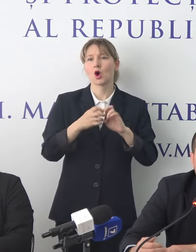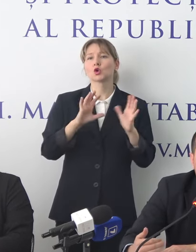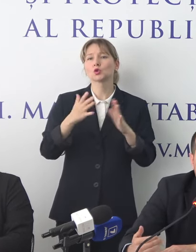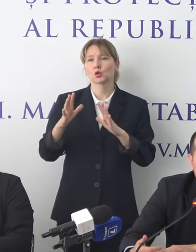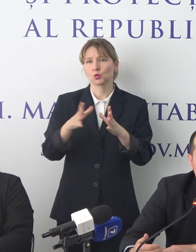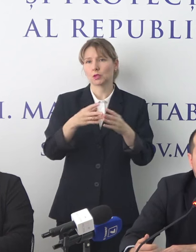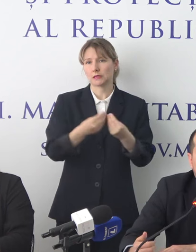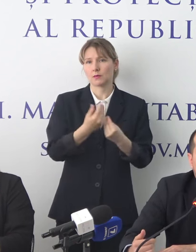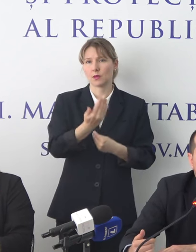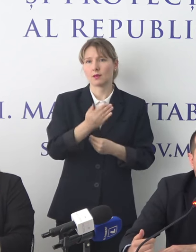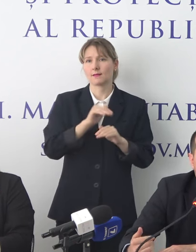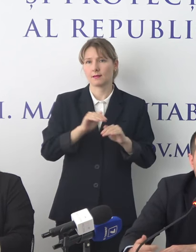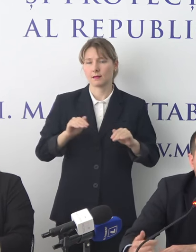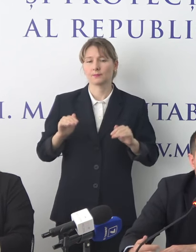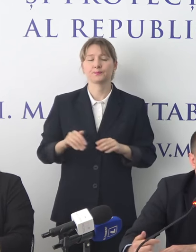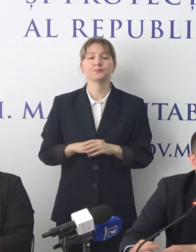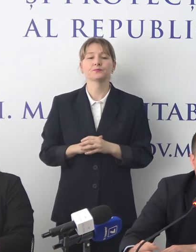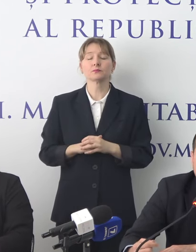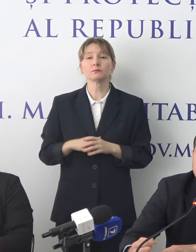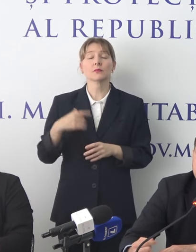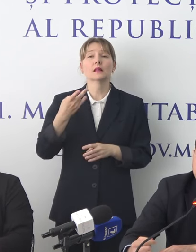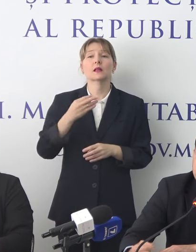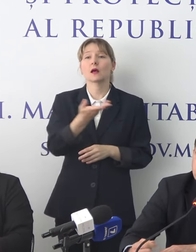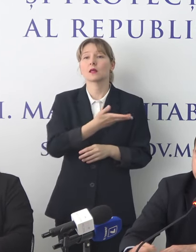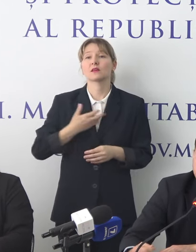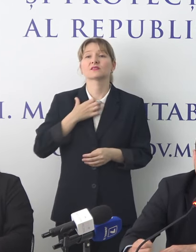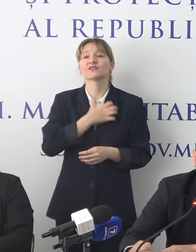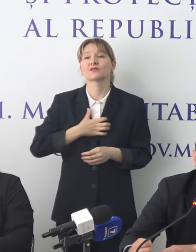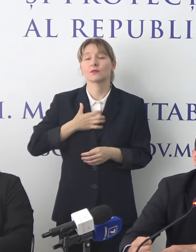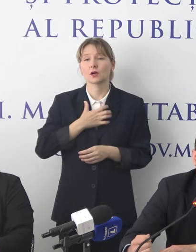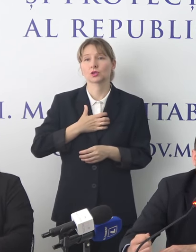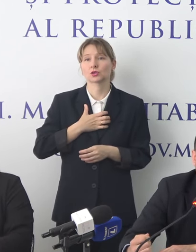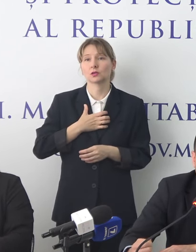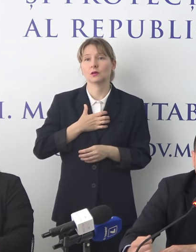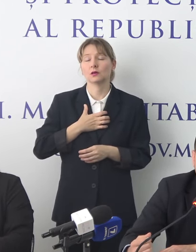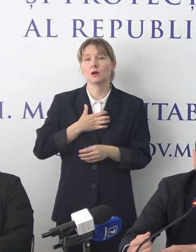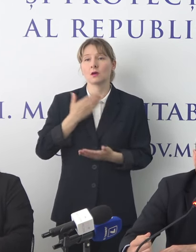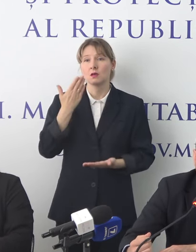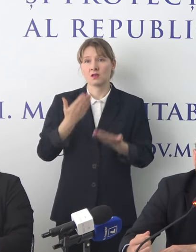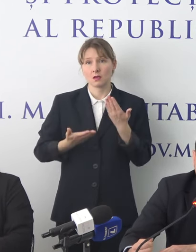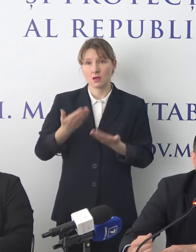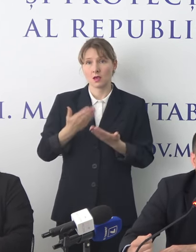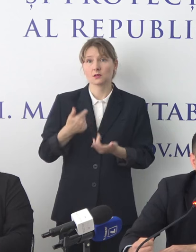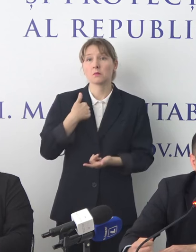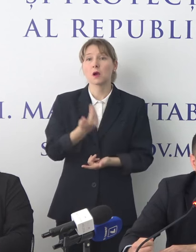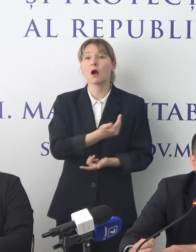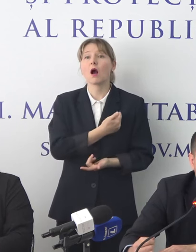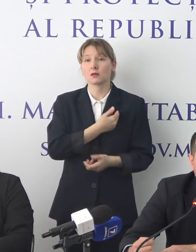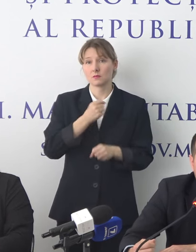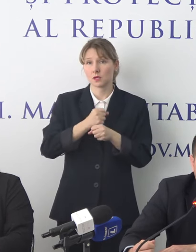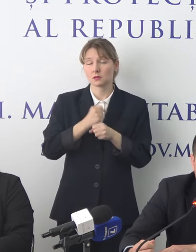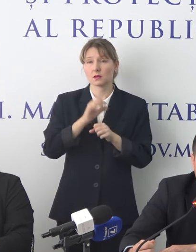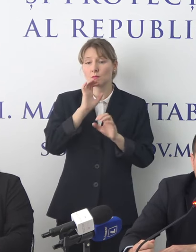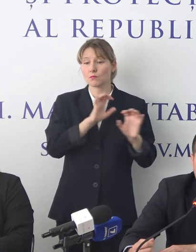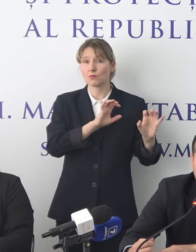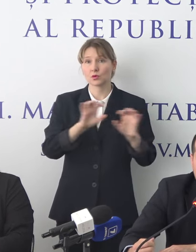Deci, iarăși, pentru noi este important să ne asigurăm că dacă vrem să facem protecția copiilor ca